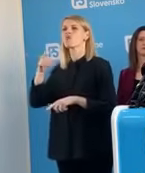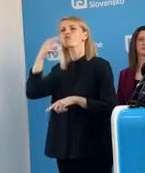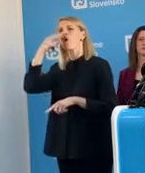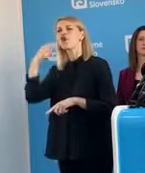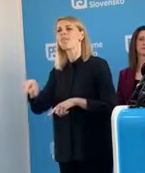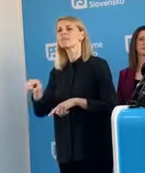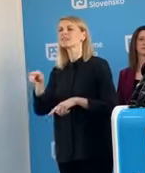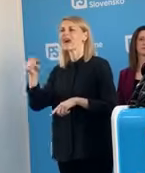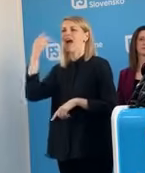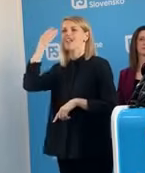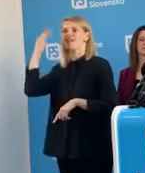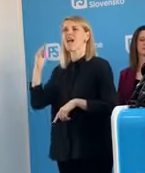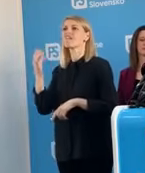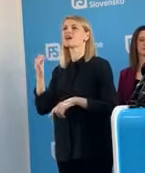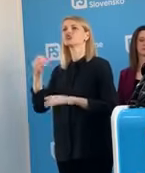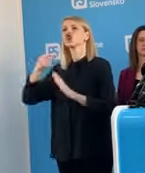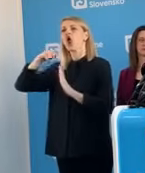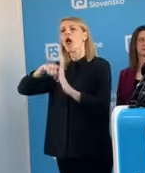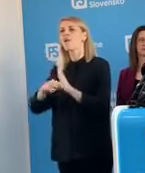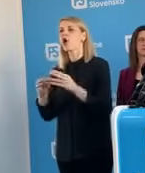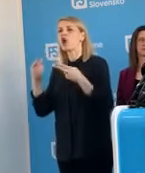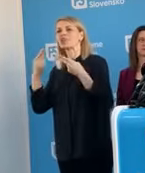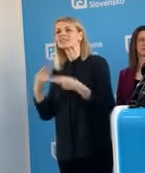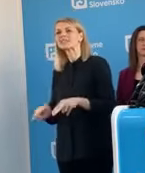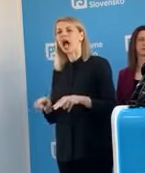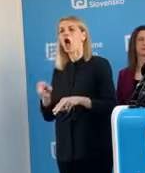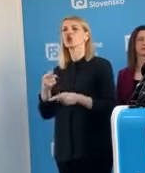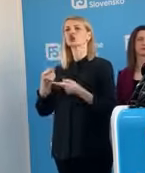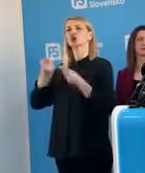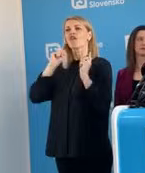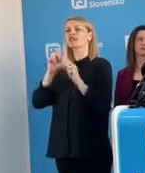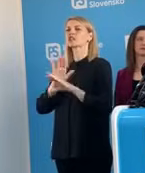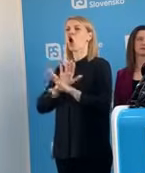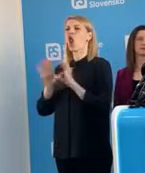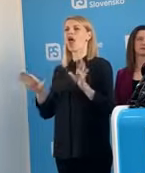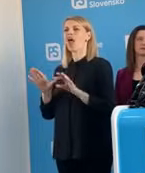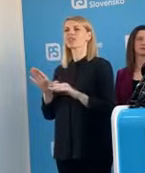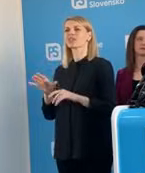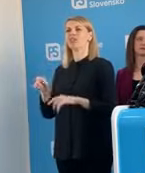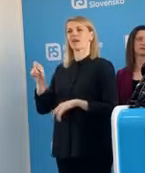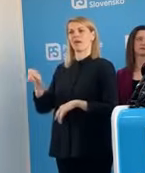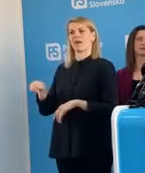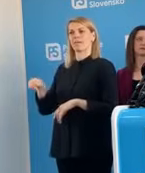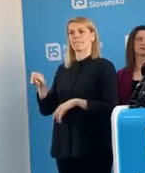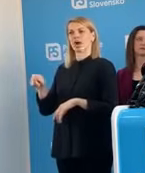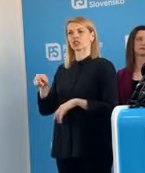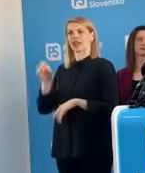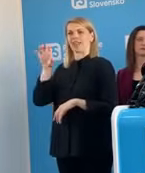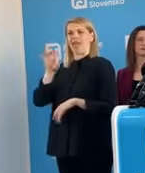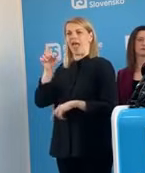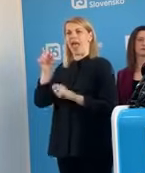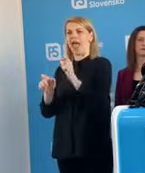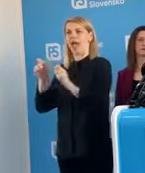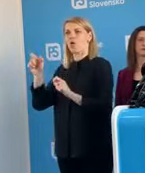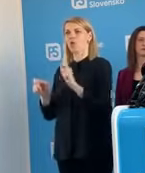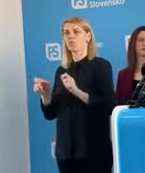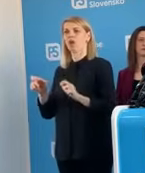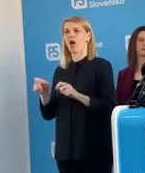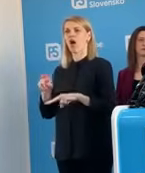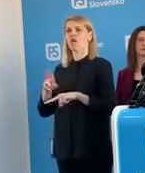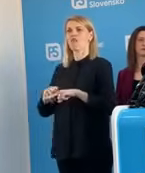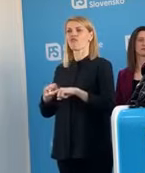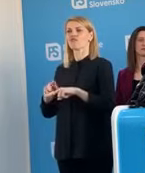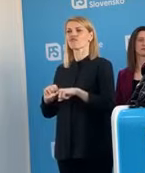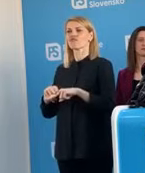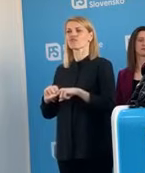pán Hojsík a pán Viezik niečo povedia, alebo tu vedľa stojací pán Šimečka, tak vtedy spozornie